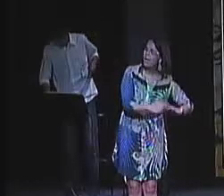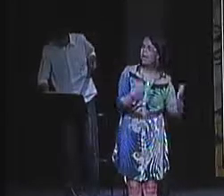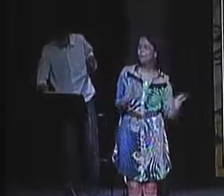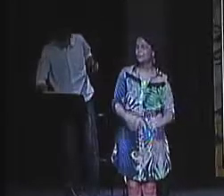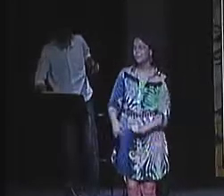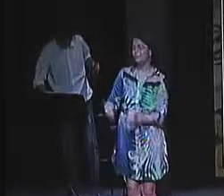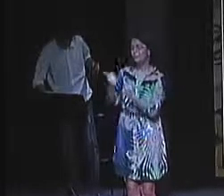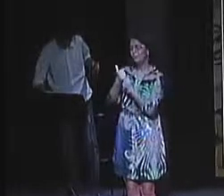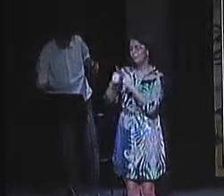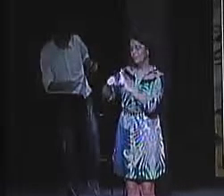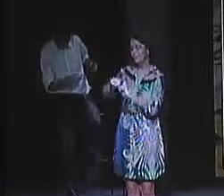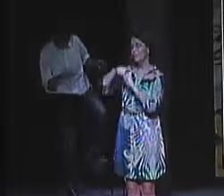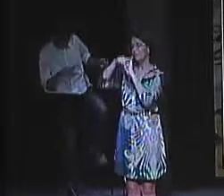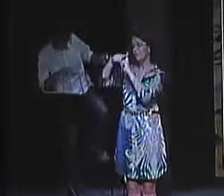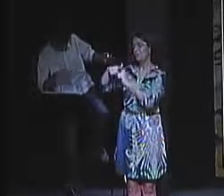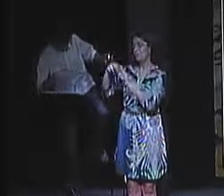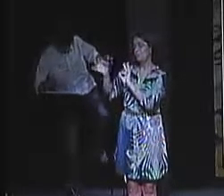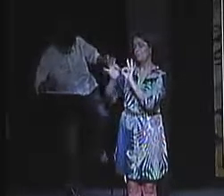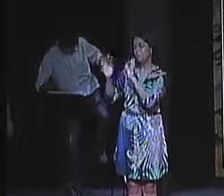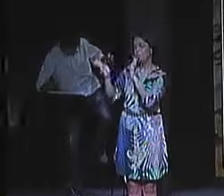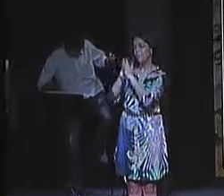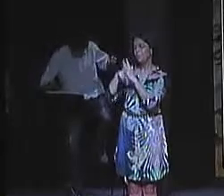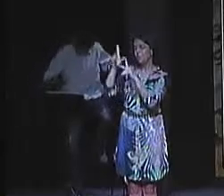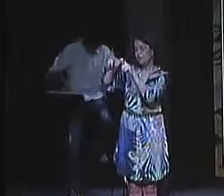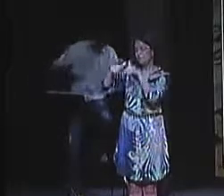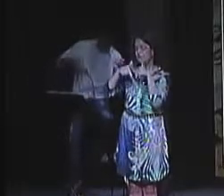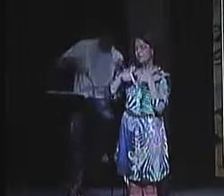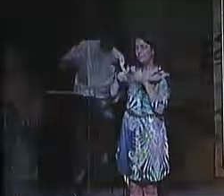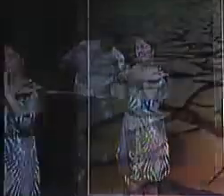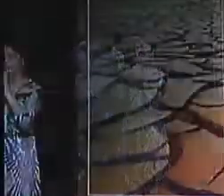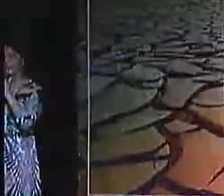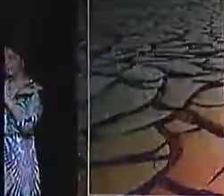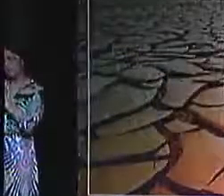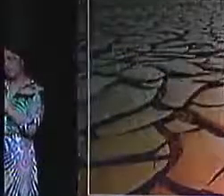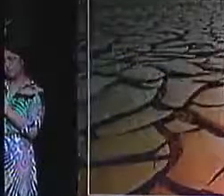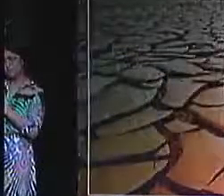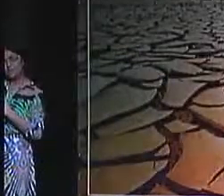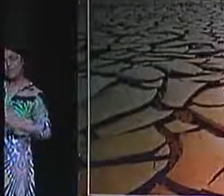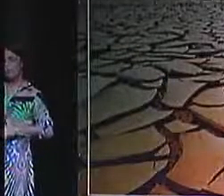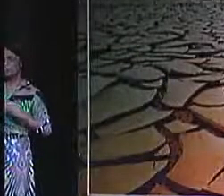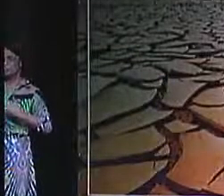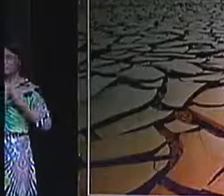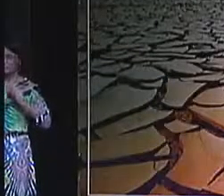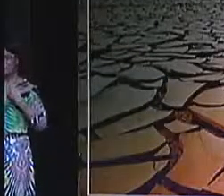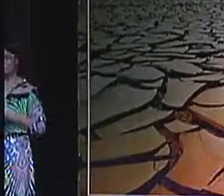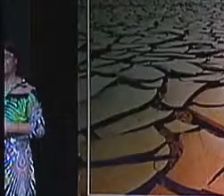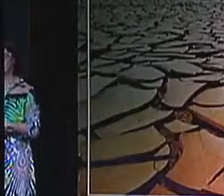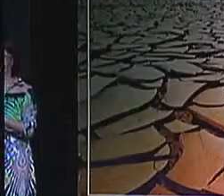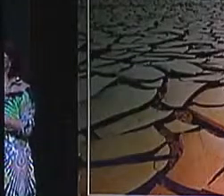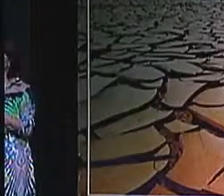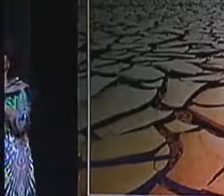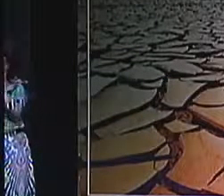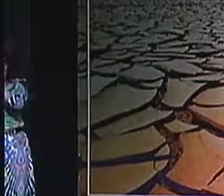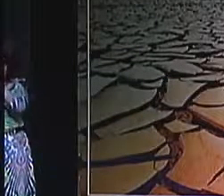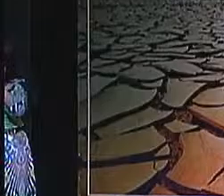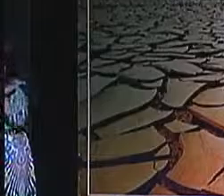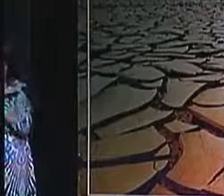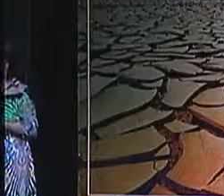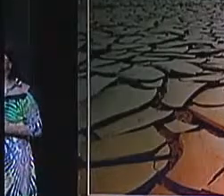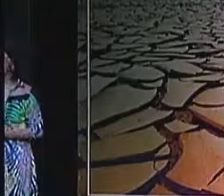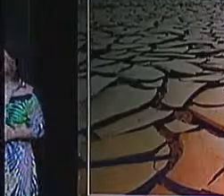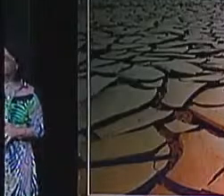deus mas pelo seu domínio pela atuação pela tua motivação a deus em nome de jesus eu te